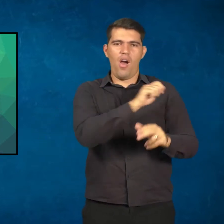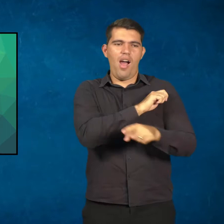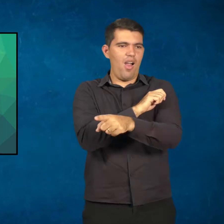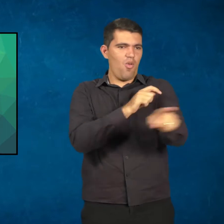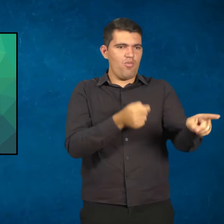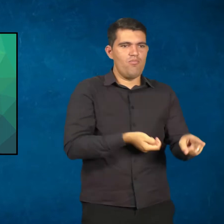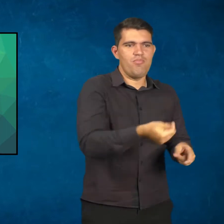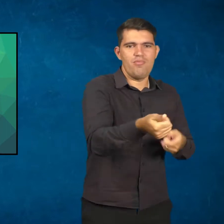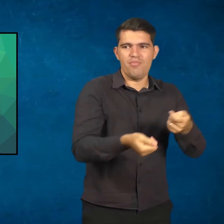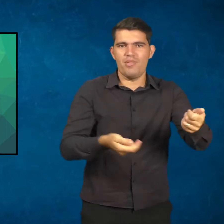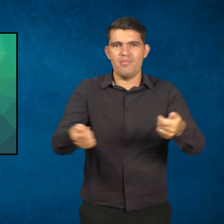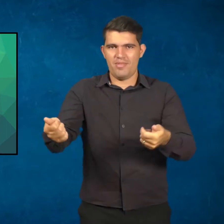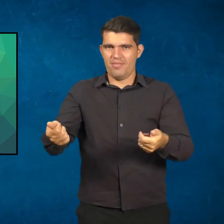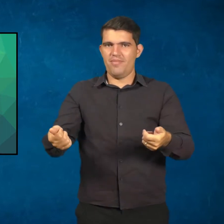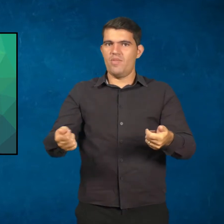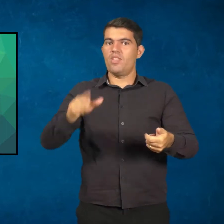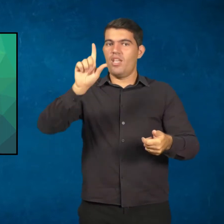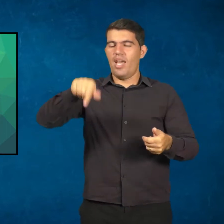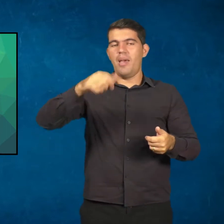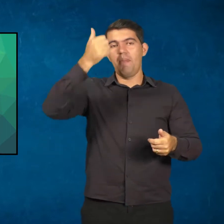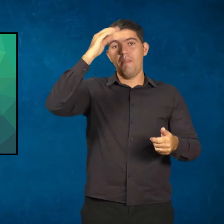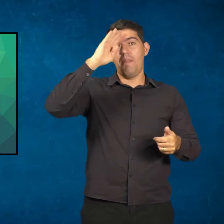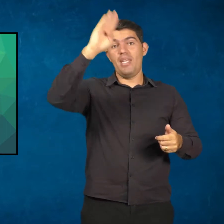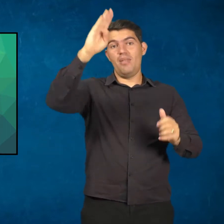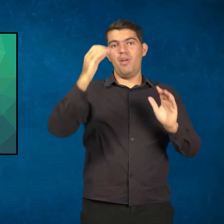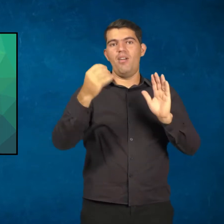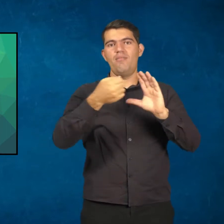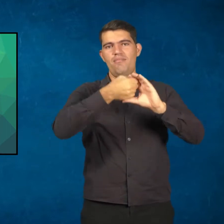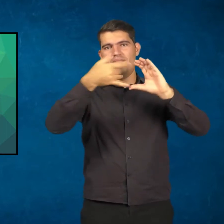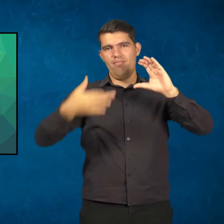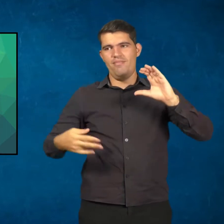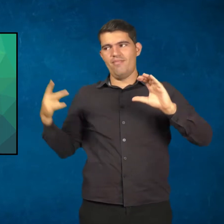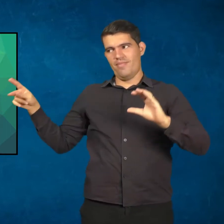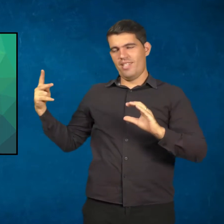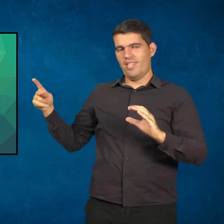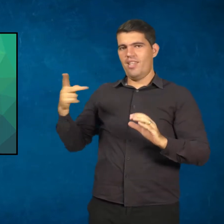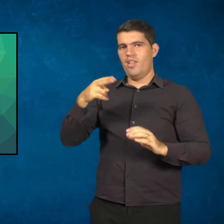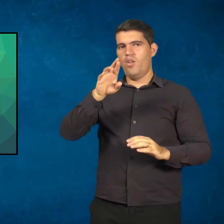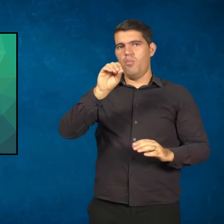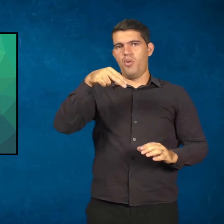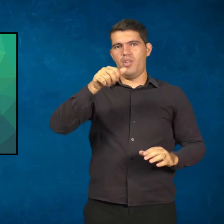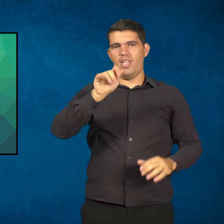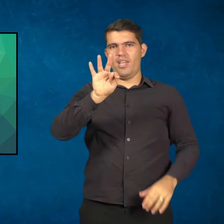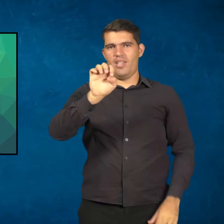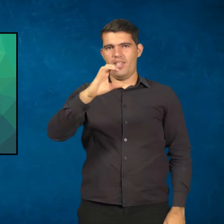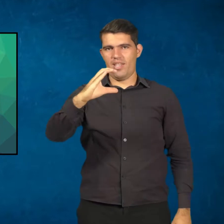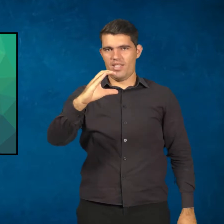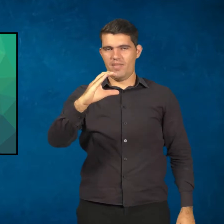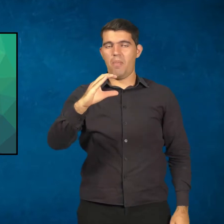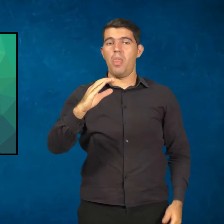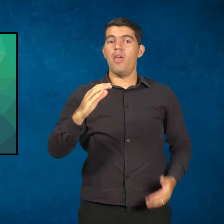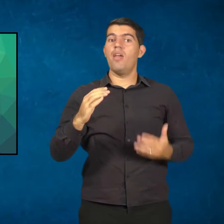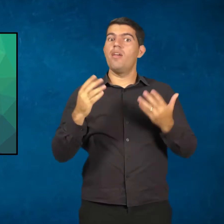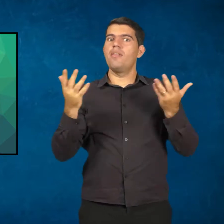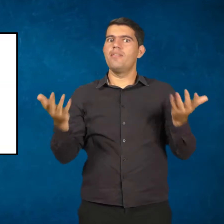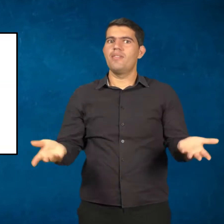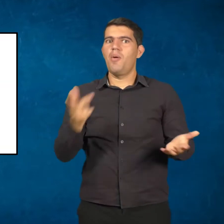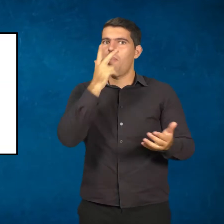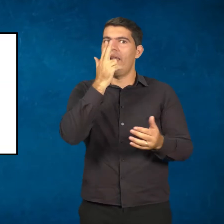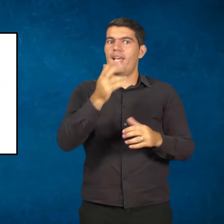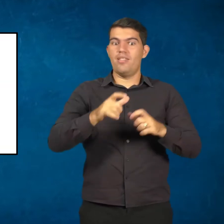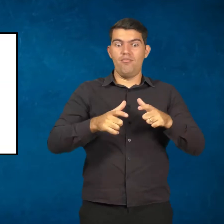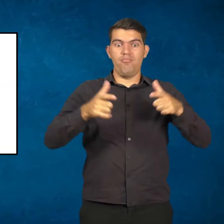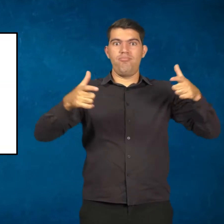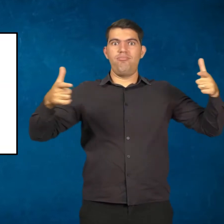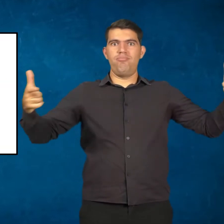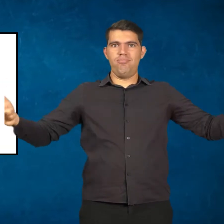alunos. Essa era a característica marcante do Pronatec. E aí observem, né, o aumento dos recursos